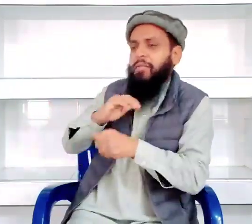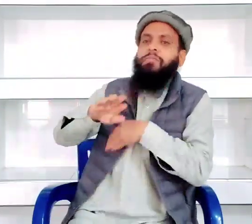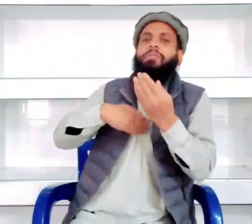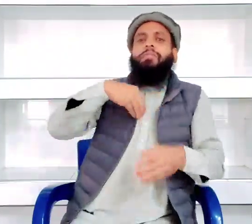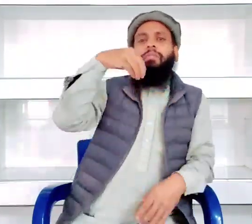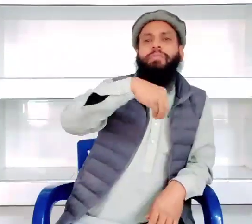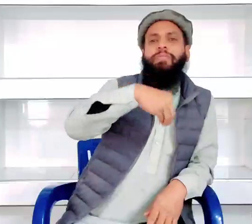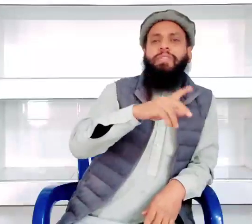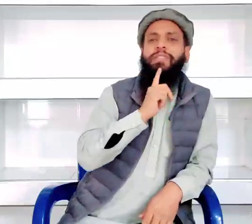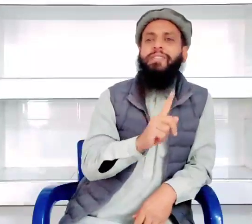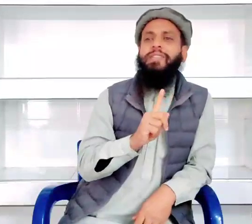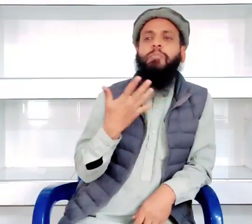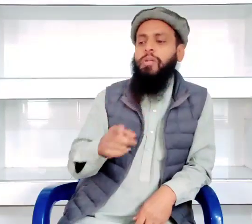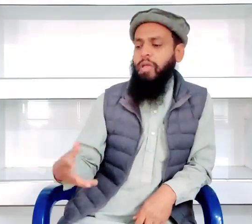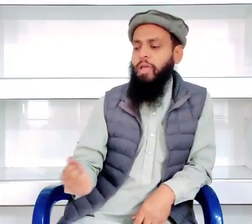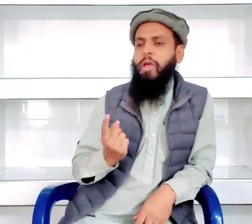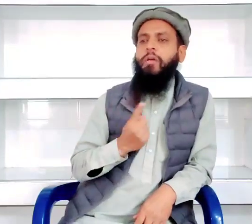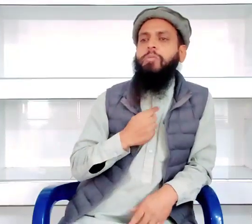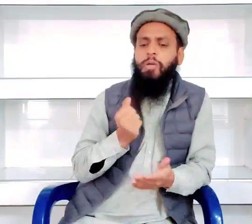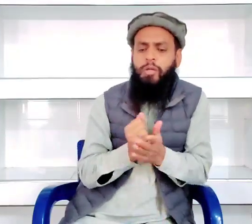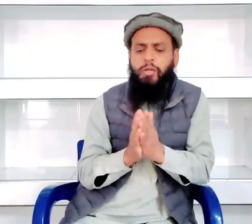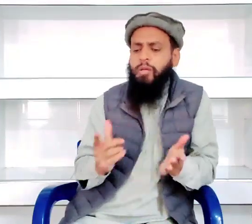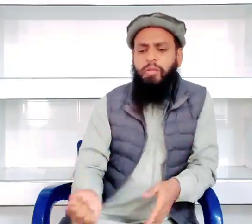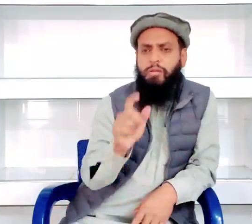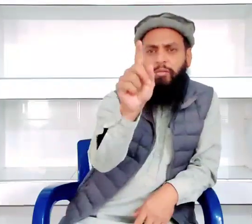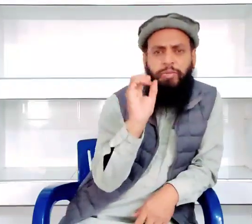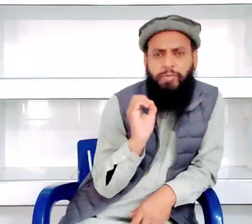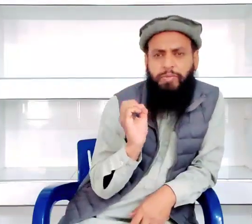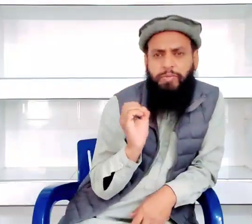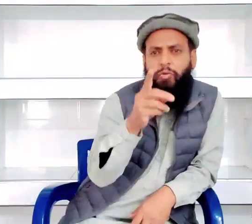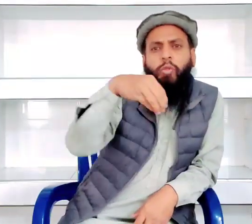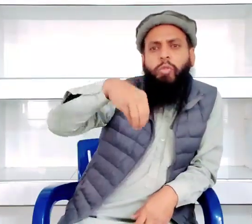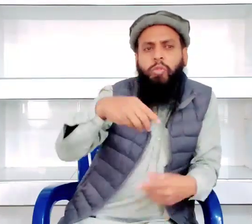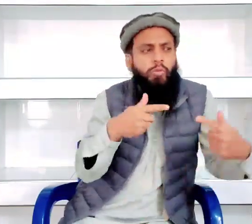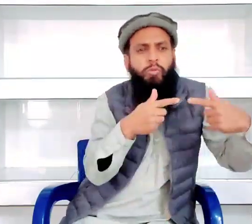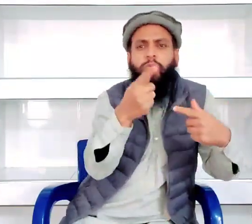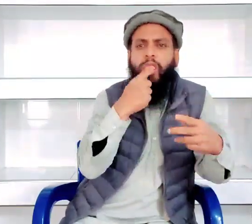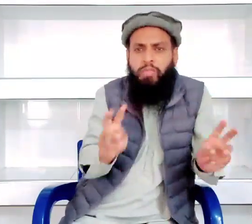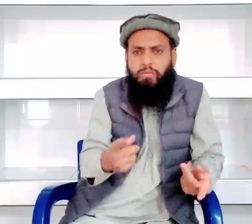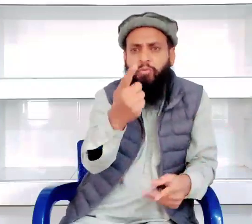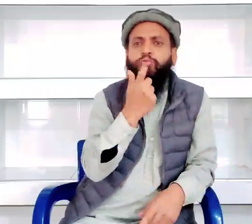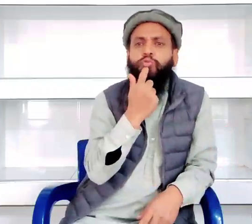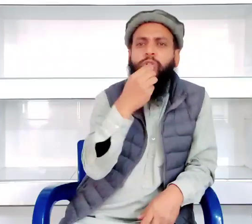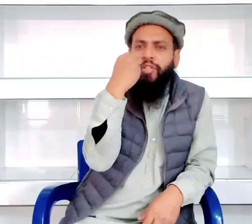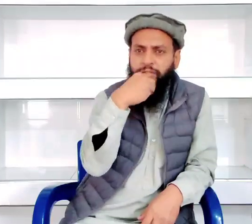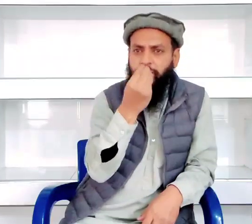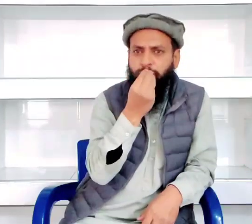اندر میرے محبوب پیغمبر جناب محمد صلى الله عليه وسلم ارشاد